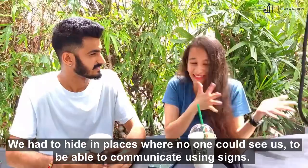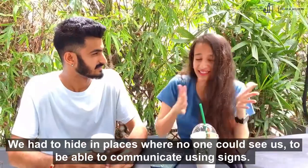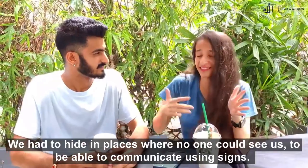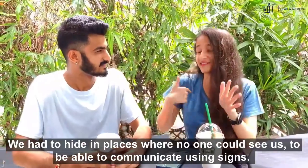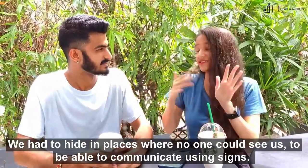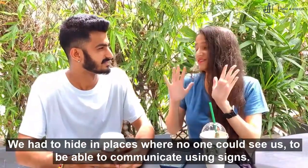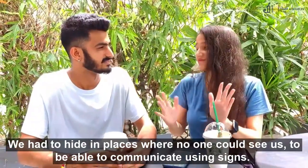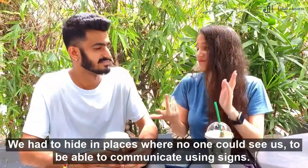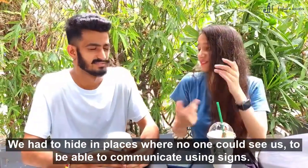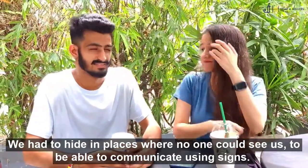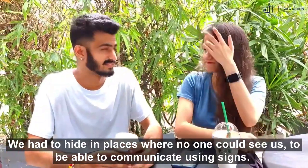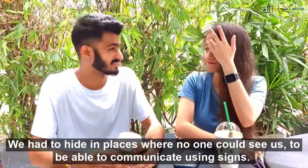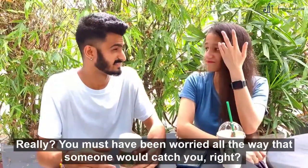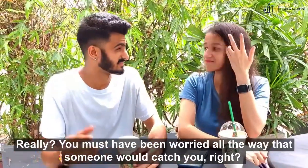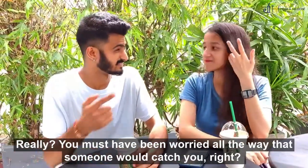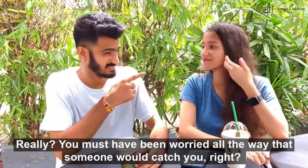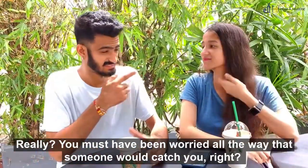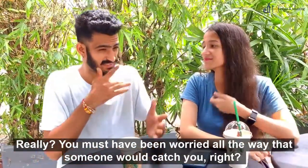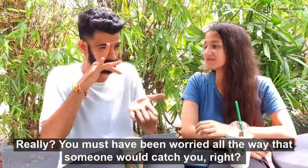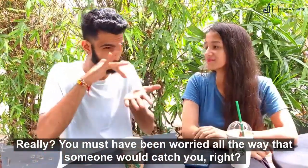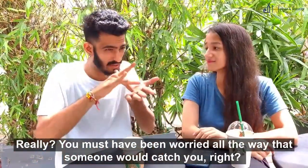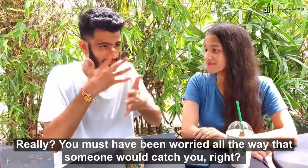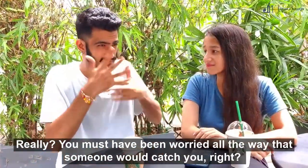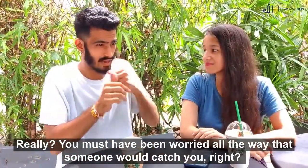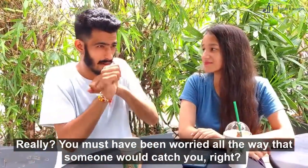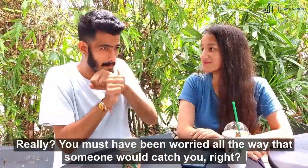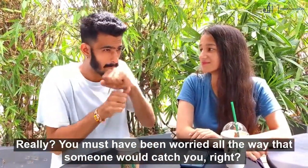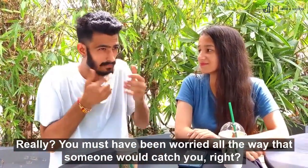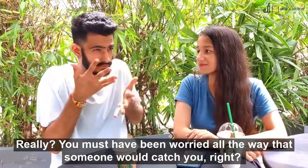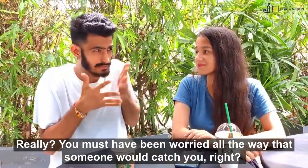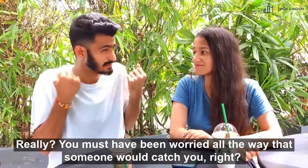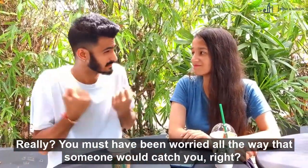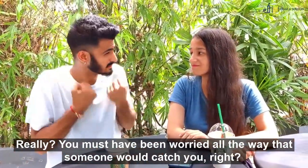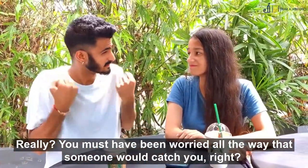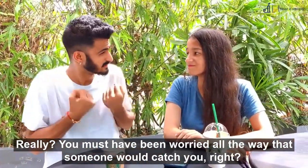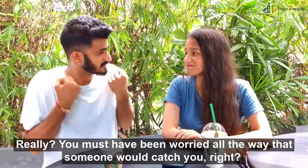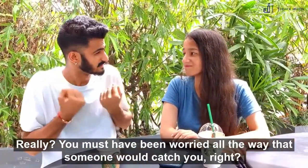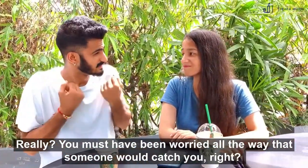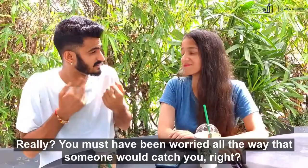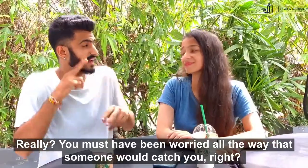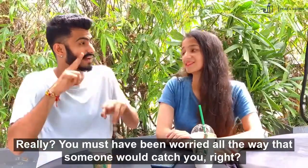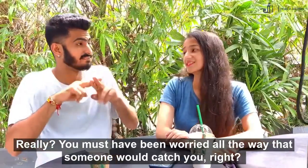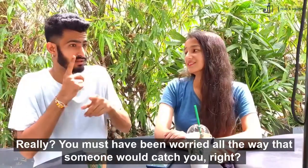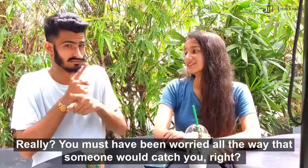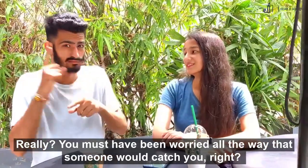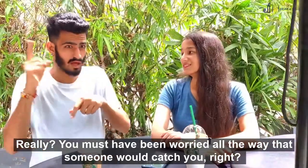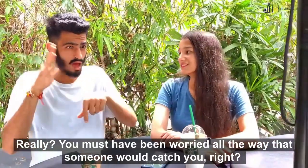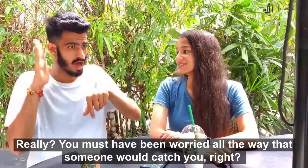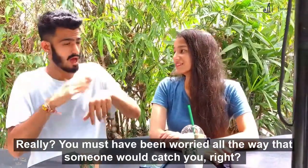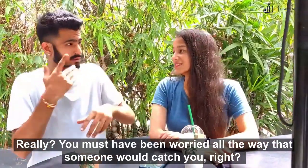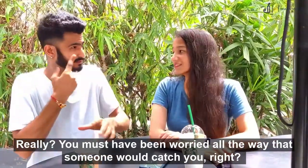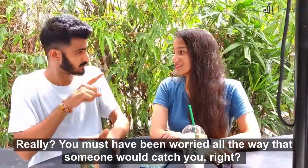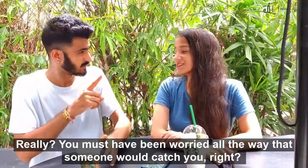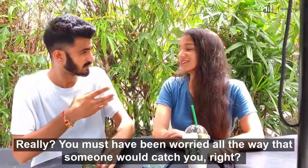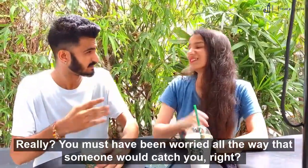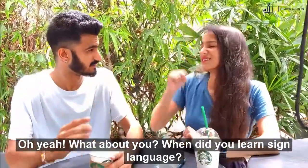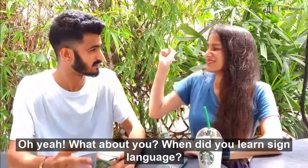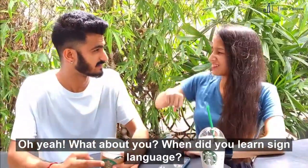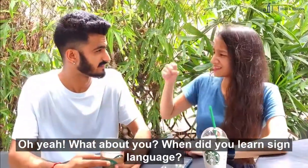थे ताकि हमारे अध्यापक हमें देखना सके अरे तुम्हें तो कितनी दिक्कत होती होगी ना ताकि तुम्हें कोई देखना पाए हाँ